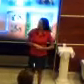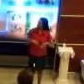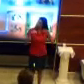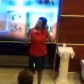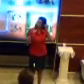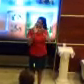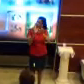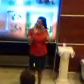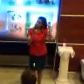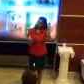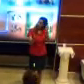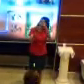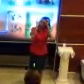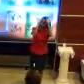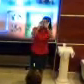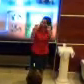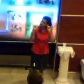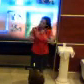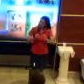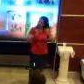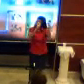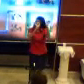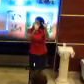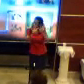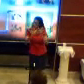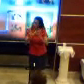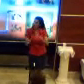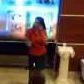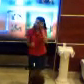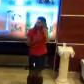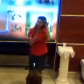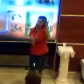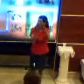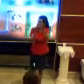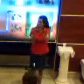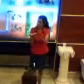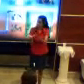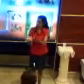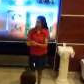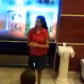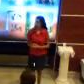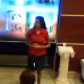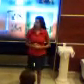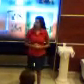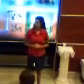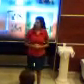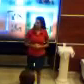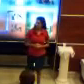Su perdón te otorgará.